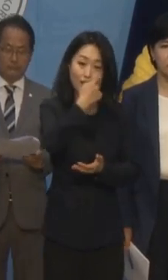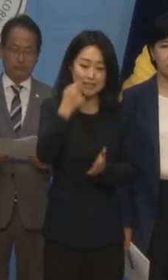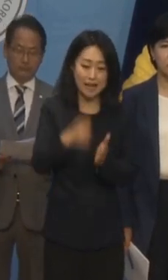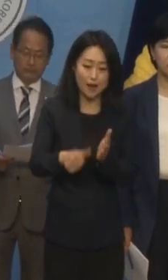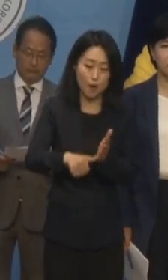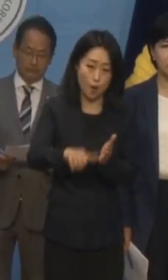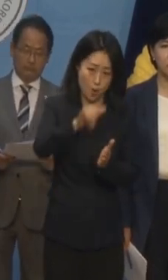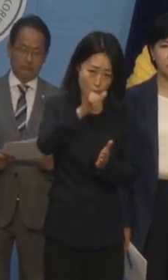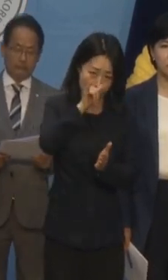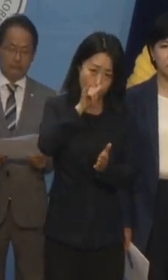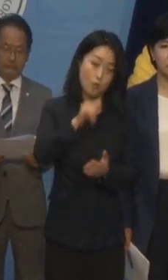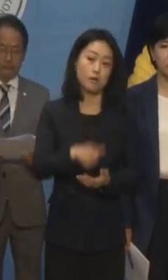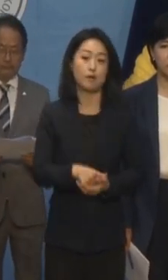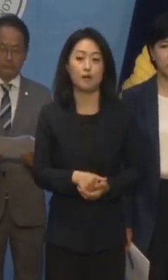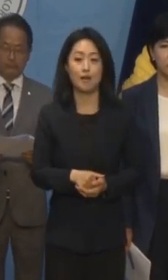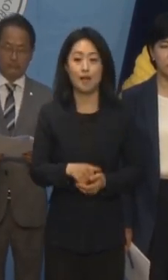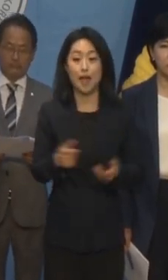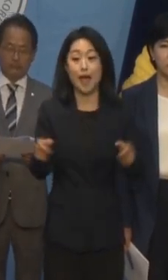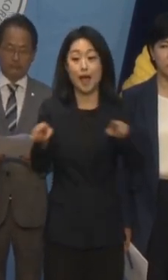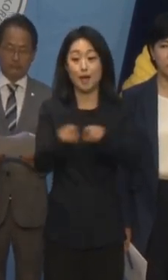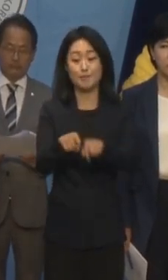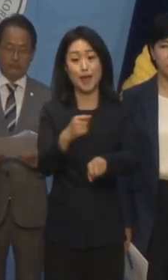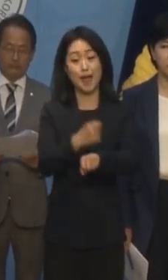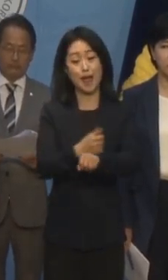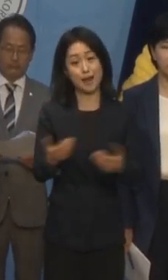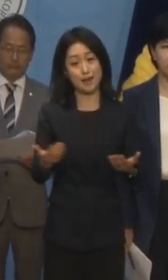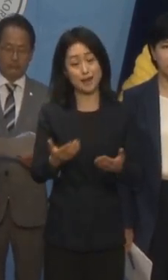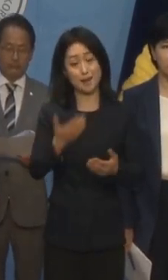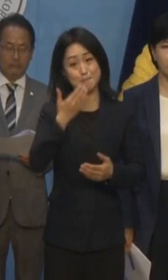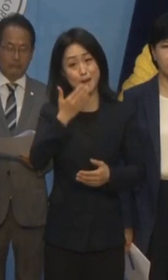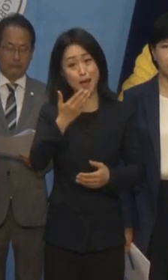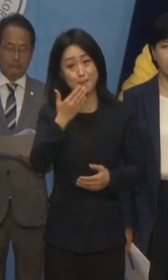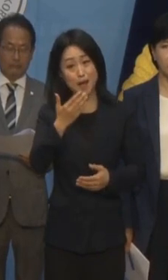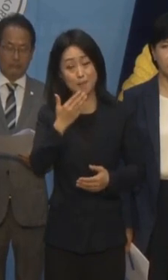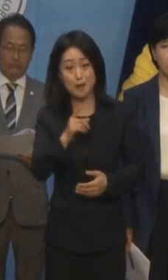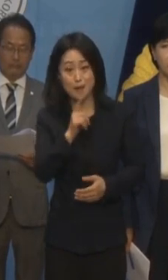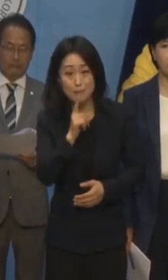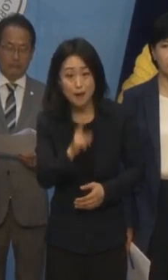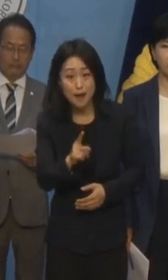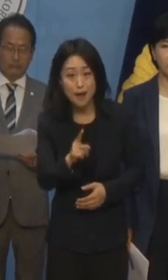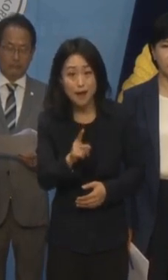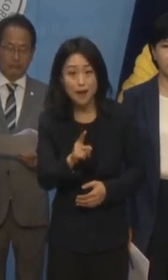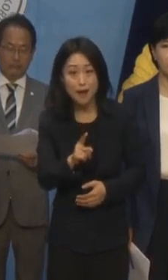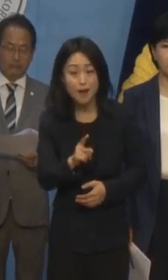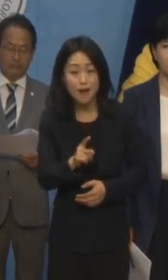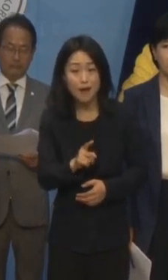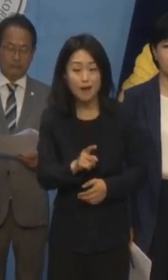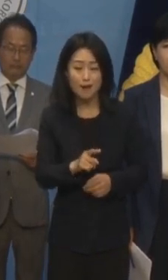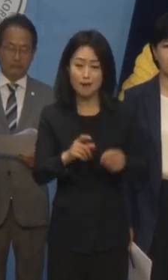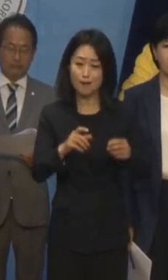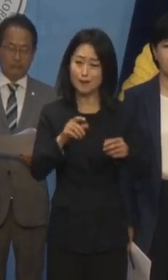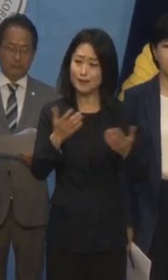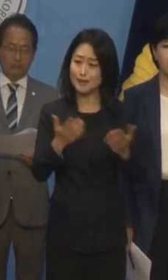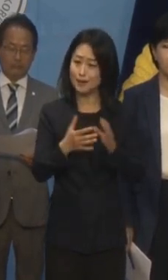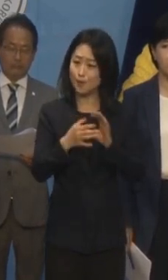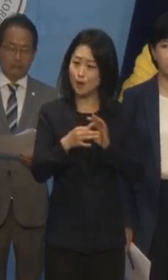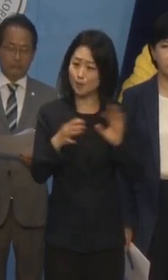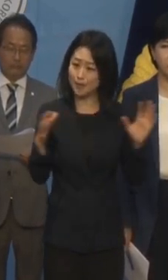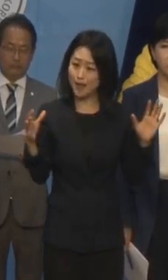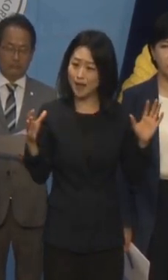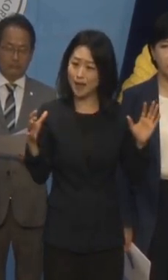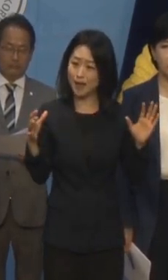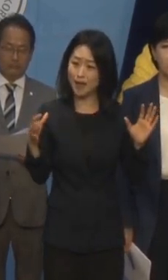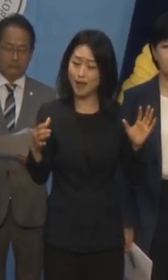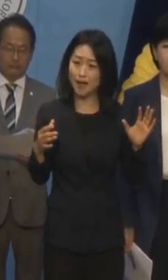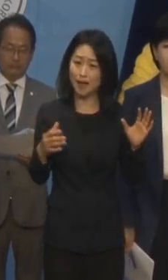있습니다. 같이 할 일을 하자는 발언이 있었는데 권익위는 대체 무엇을 근거로 이것이 직무 관련성이 없다